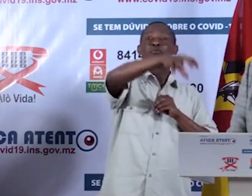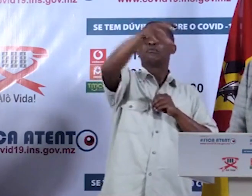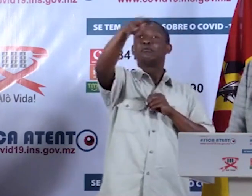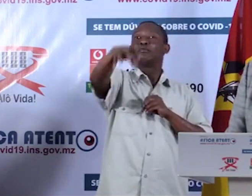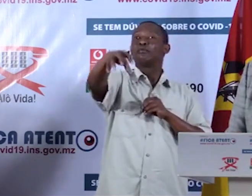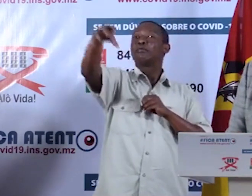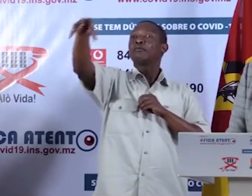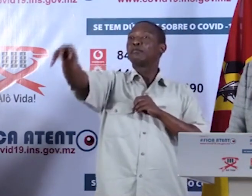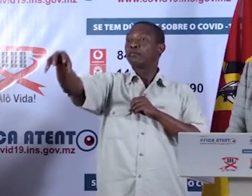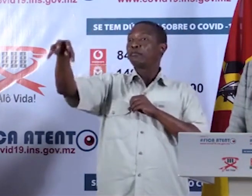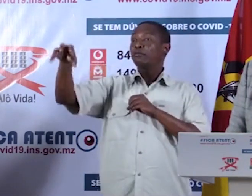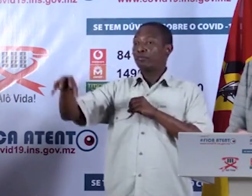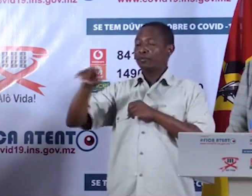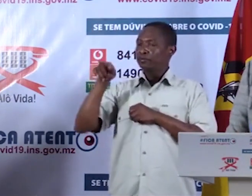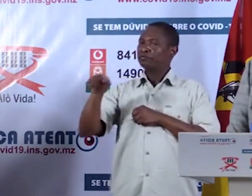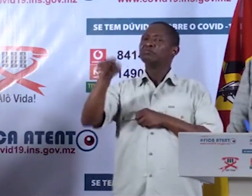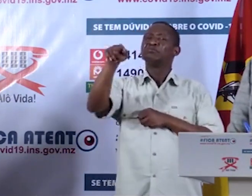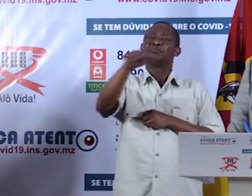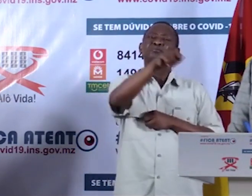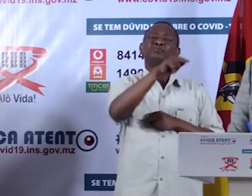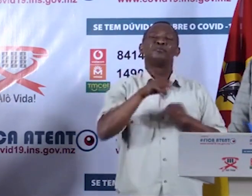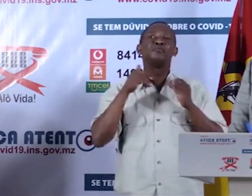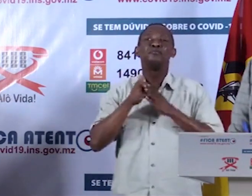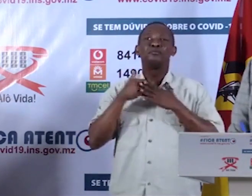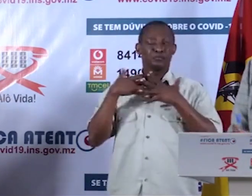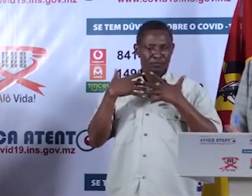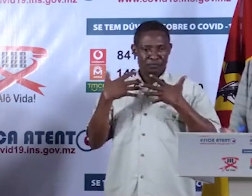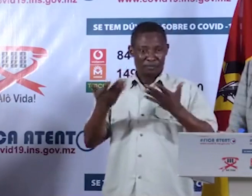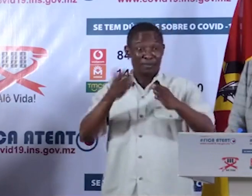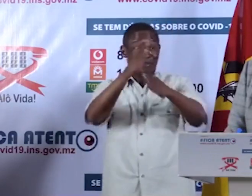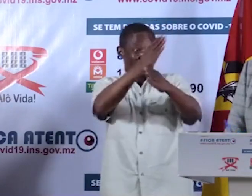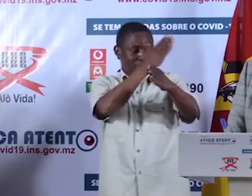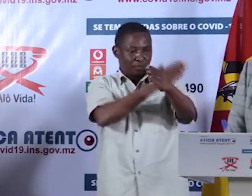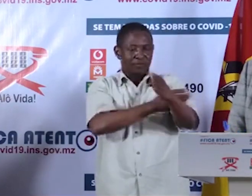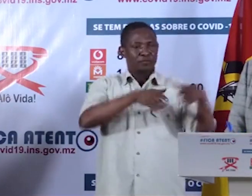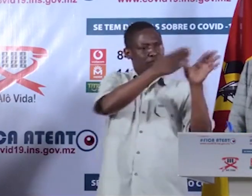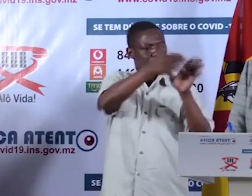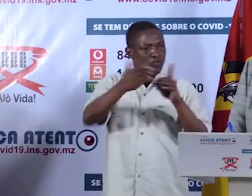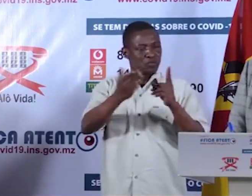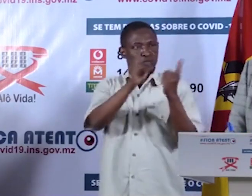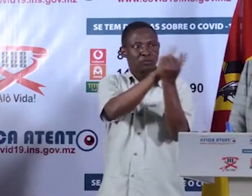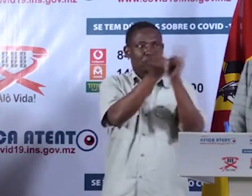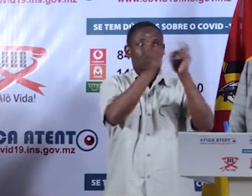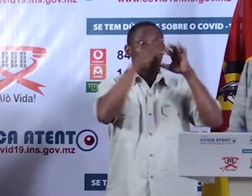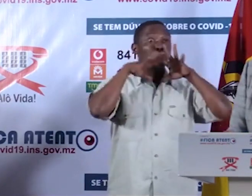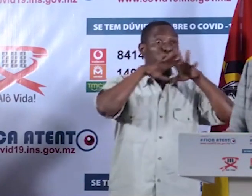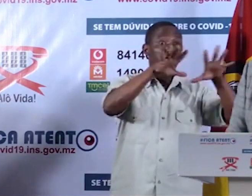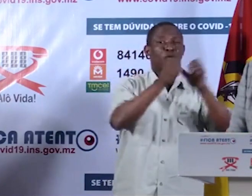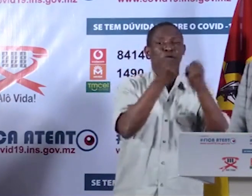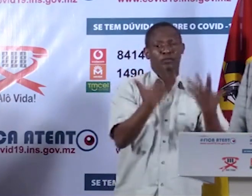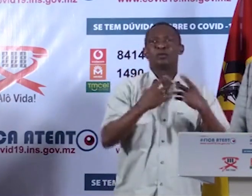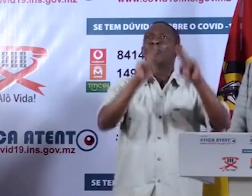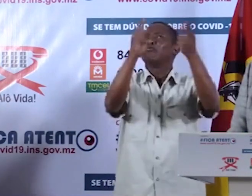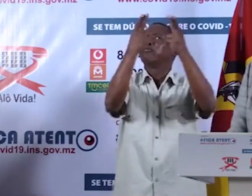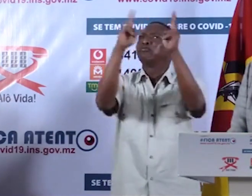Covid-19, devido à ocorrência de novas cadeias de transmissão dispersas um pouco por todo